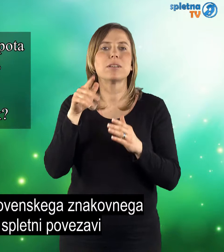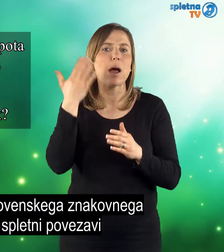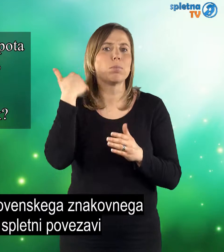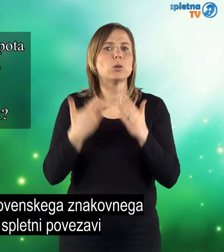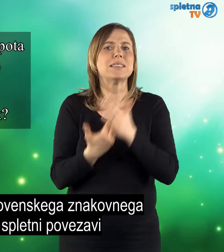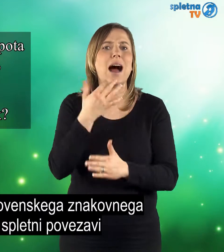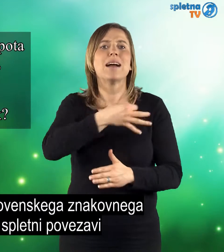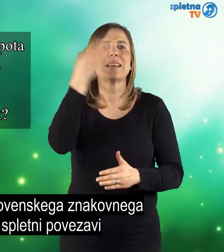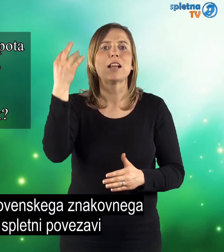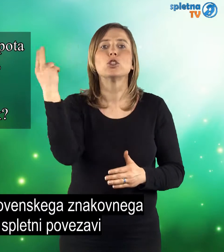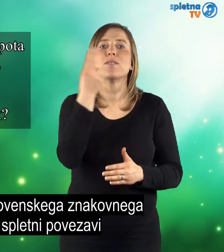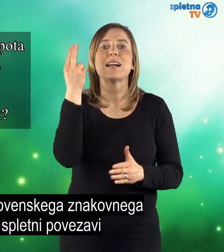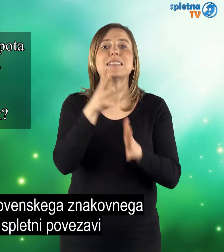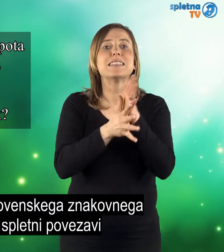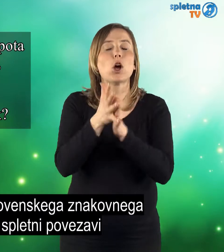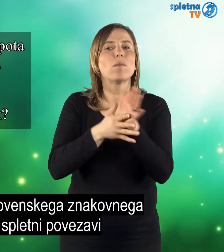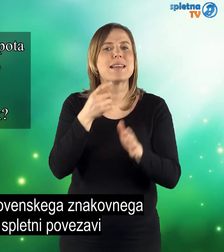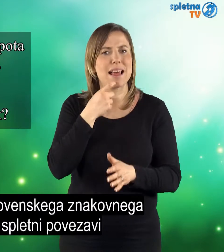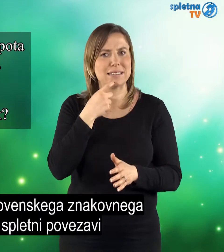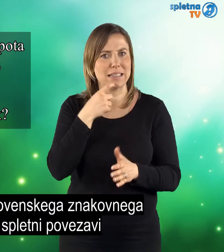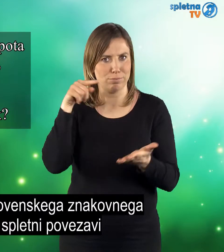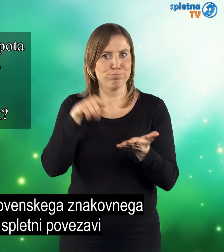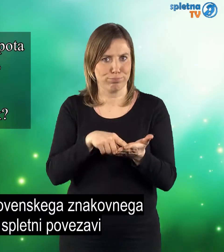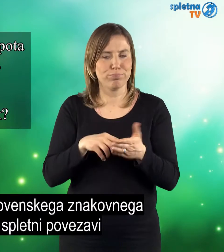jezika na spletni povezavi